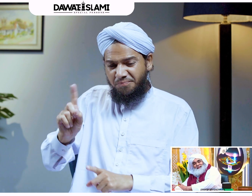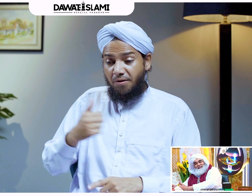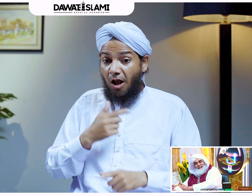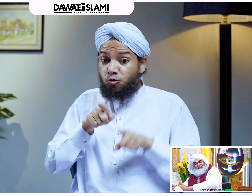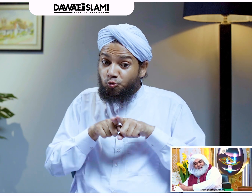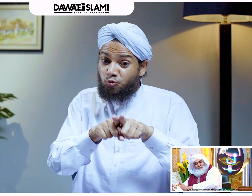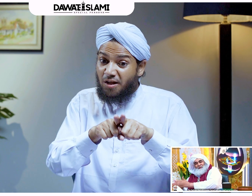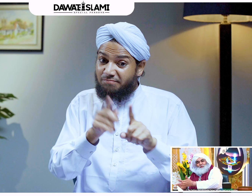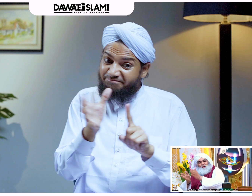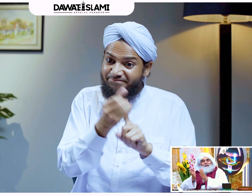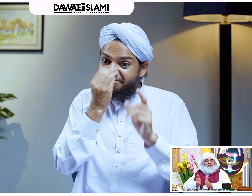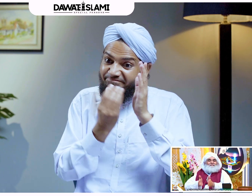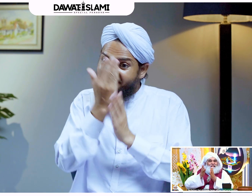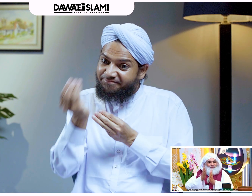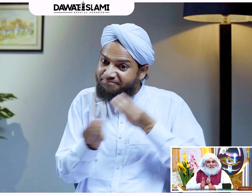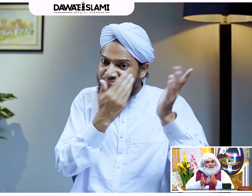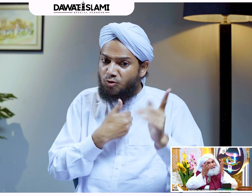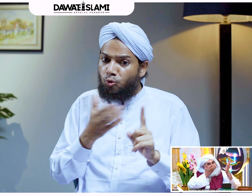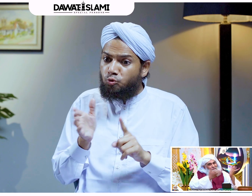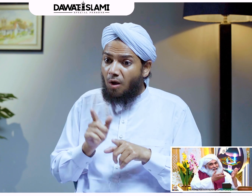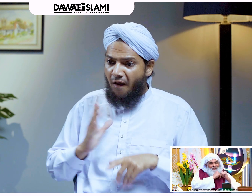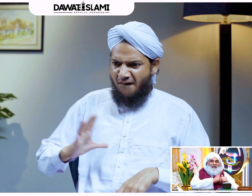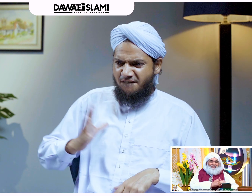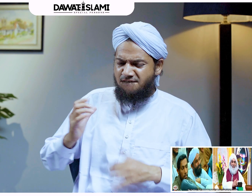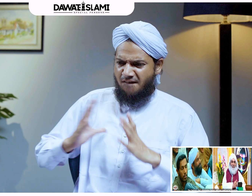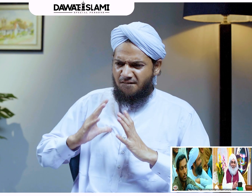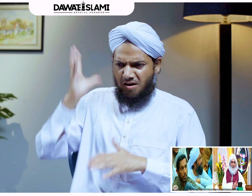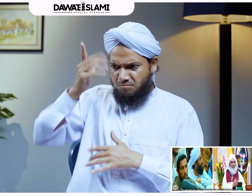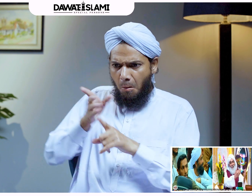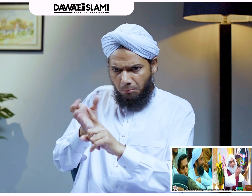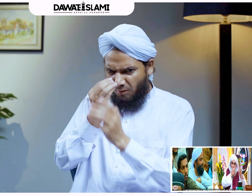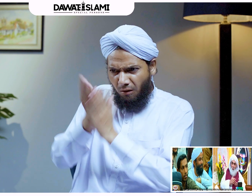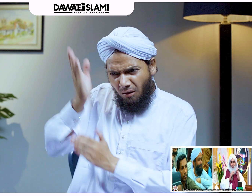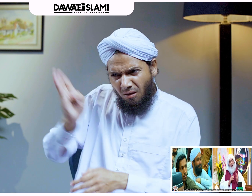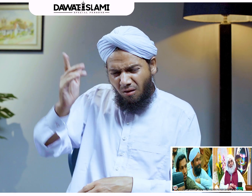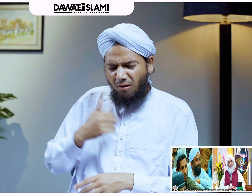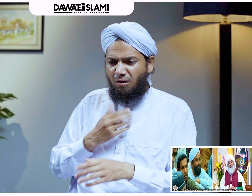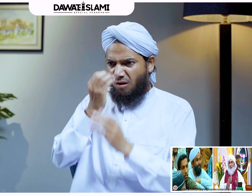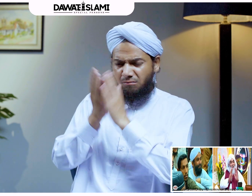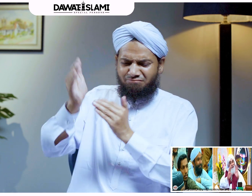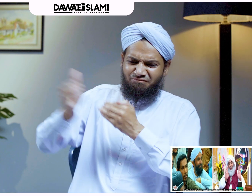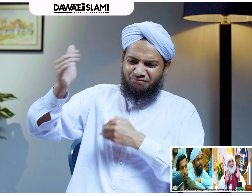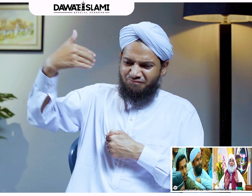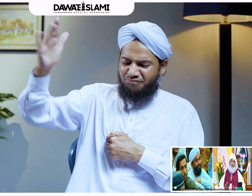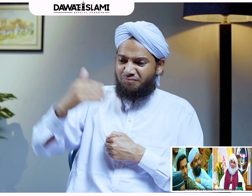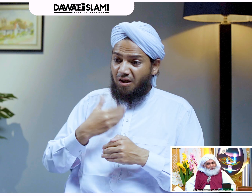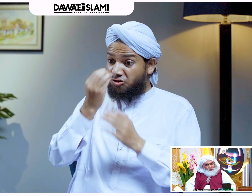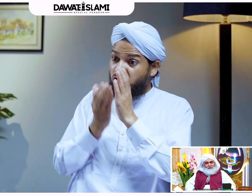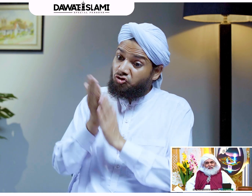گی، سنتوں کو مٹانے والی فیشن ہمیں جنت میں نہیں لے جائے گی، جنت سے دور تو کرے گی، ہے جنت میں لے نہیں جائے گی۔ اور سنت یہی